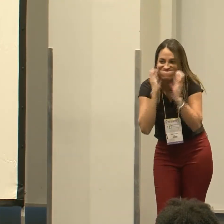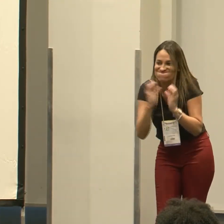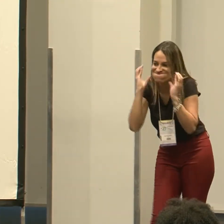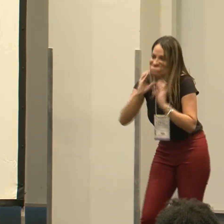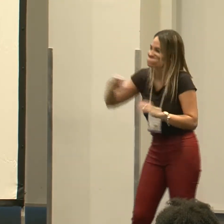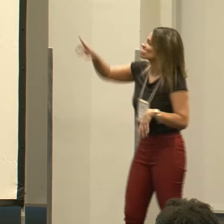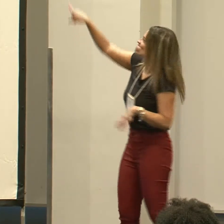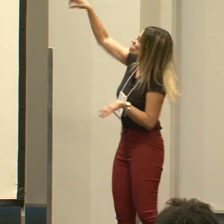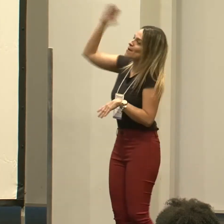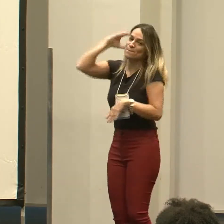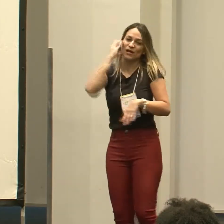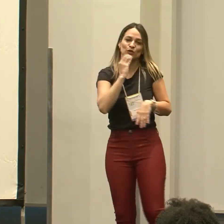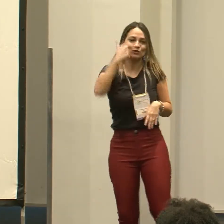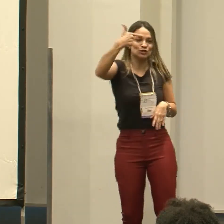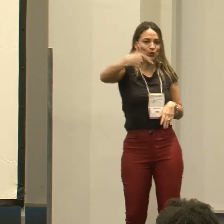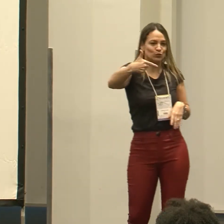Nós temos aqui Capovilla,